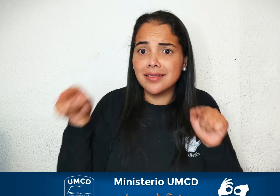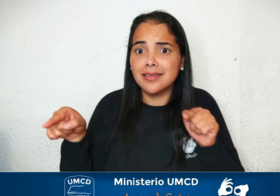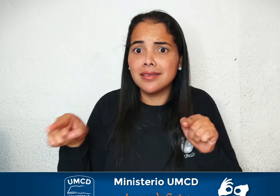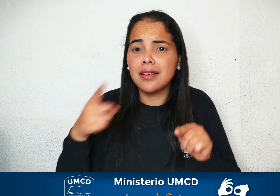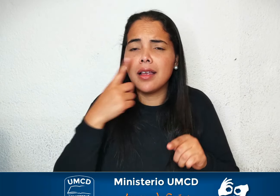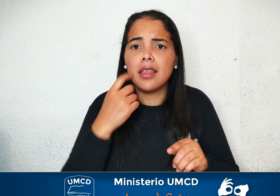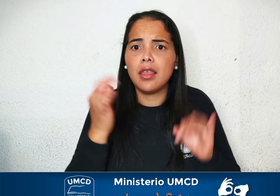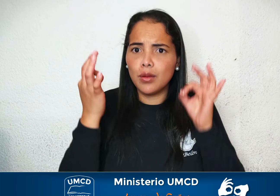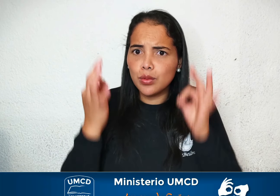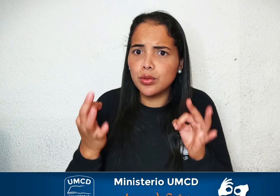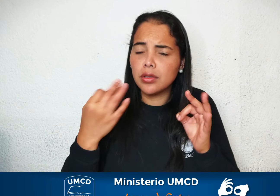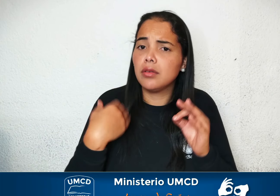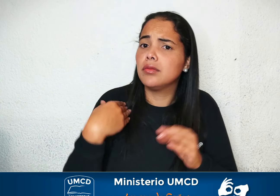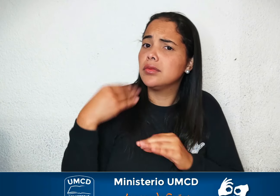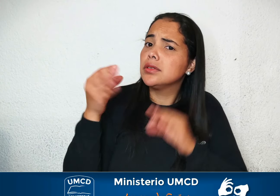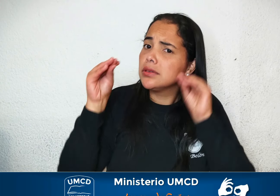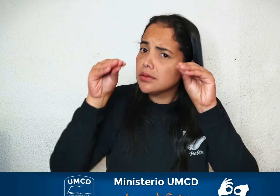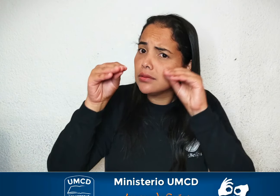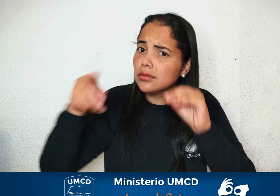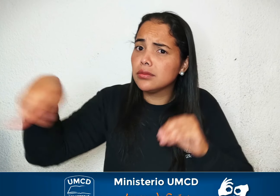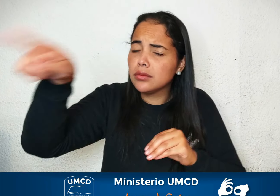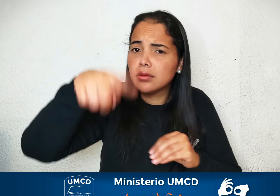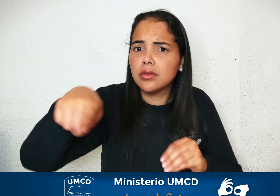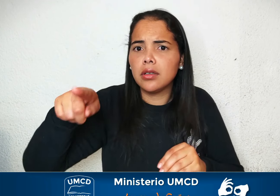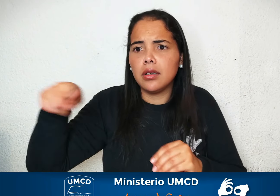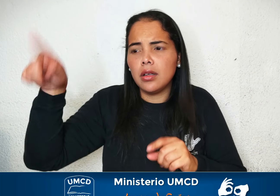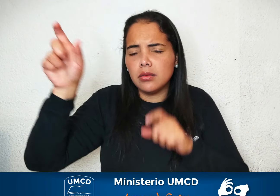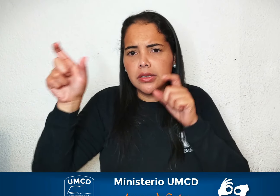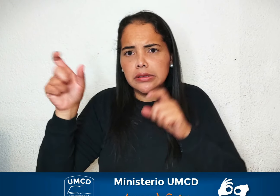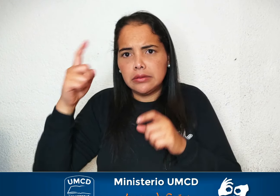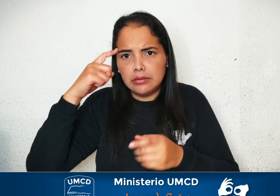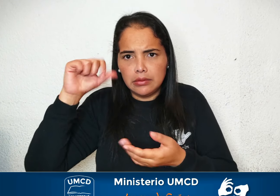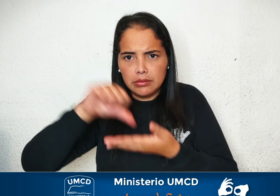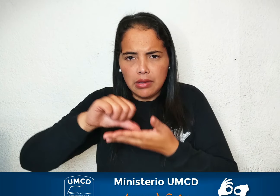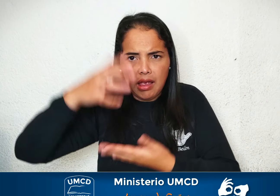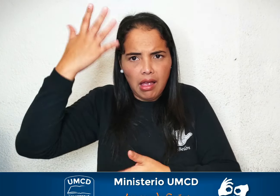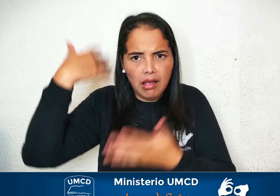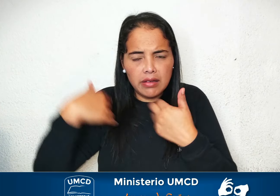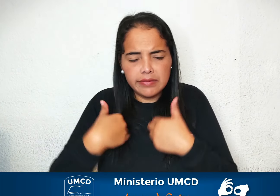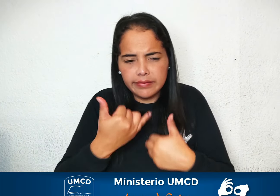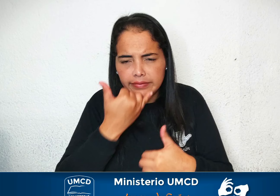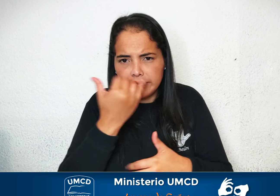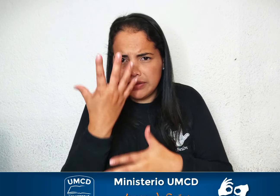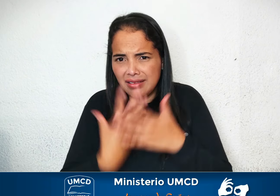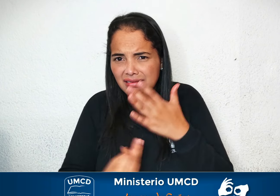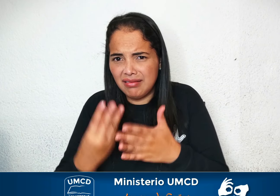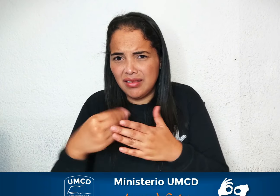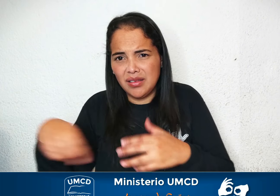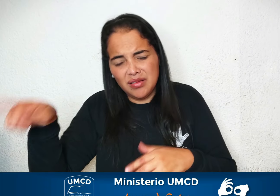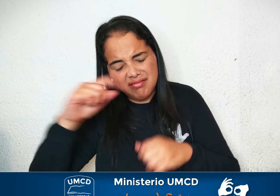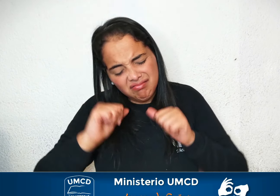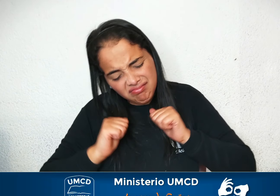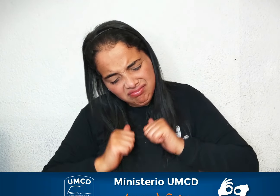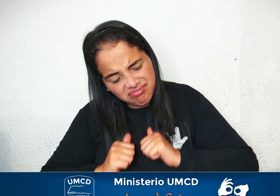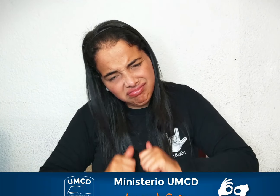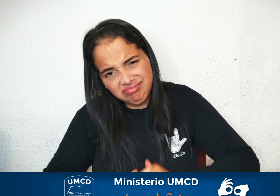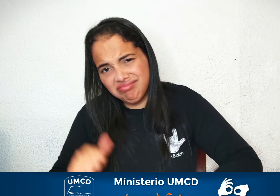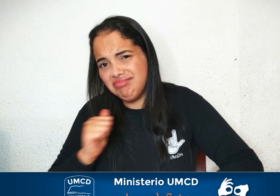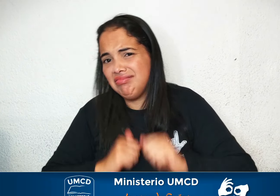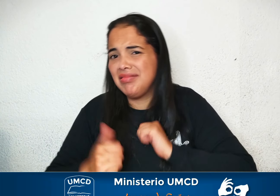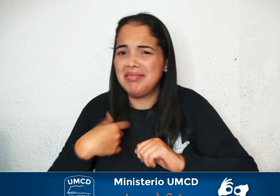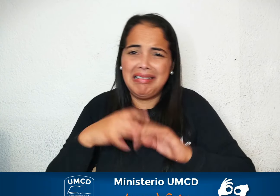la ley de Moisés, se dan cuenta de que habían fallado como nación y se ponen de una manera muy triste